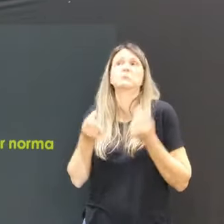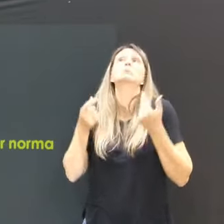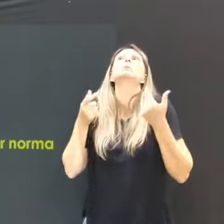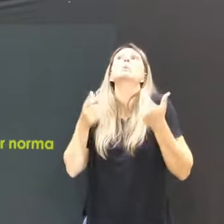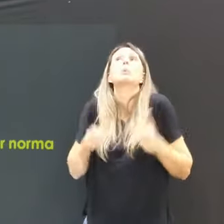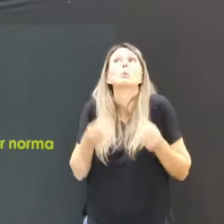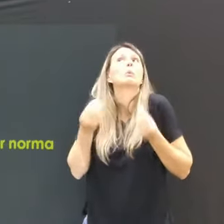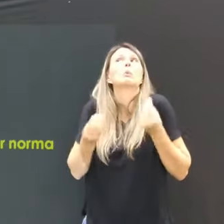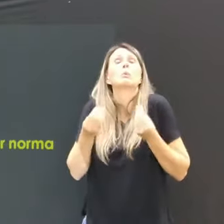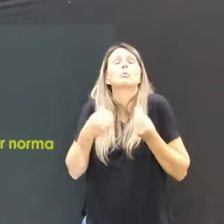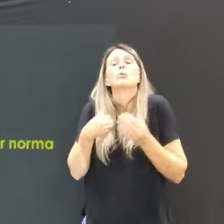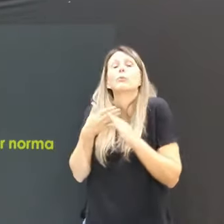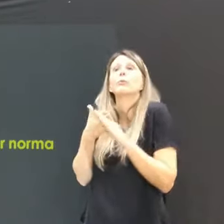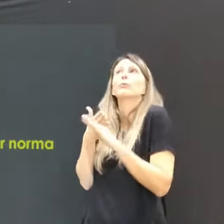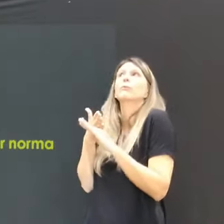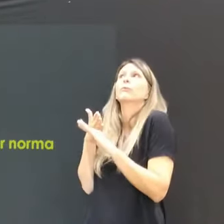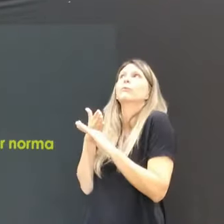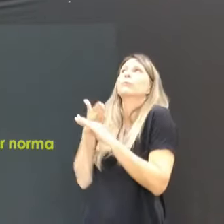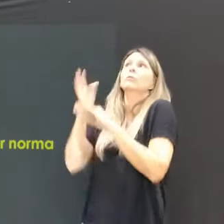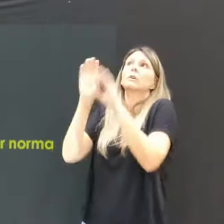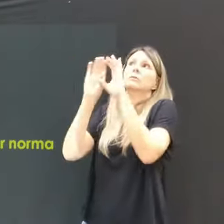isso? Como, né? Como que eu vou